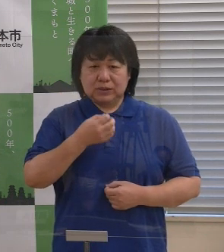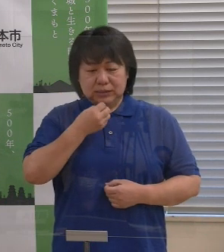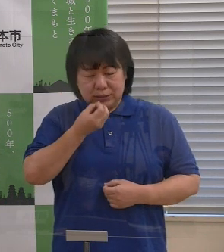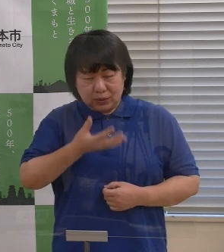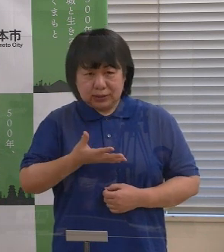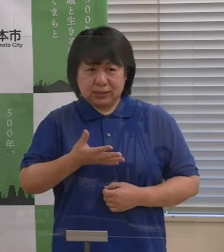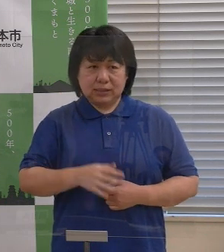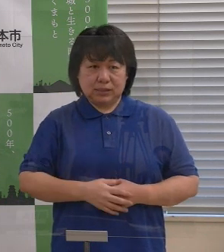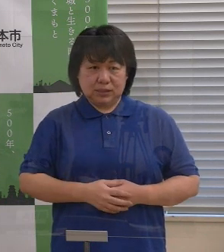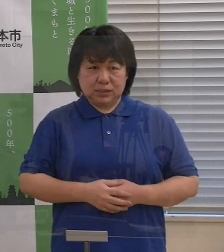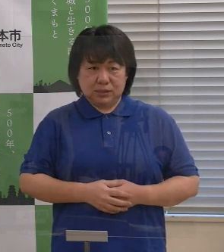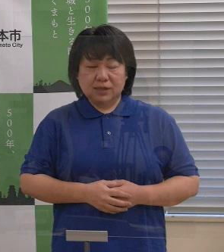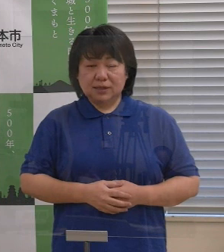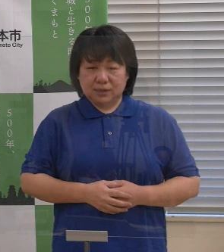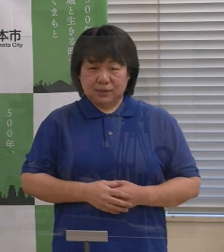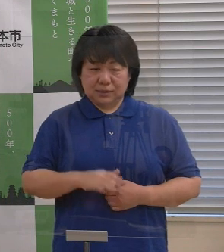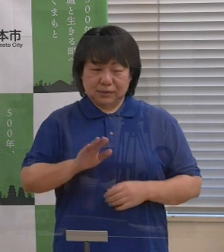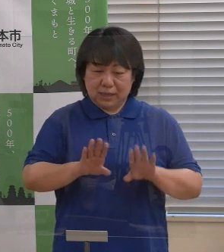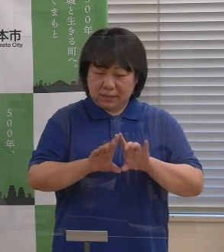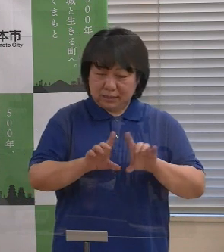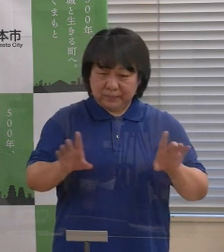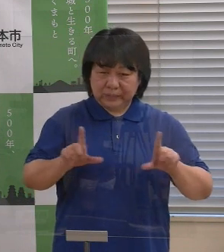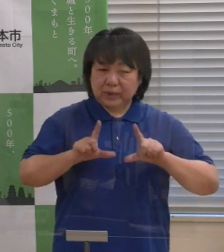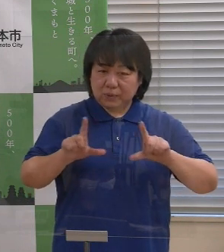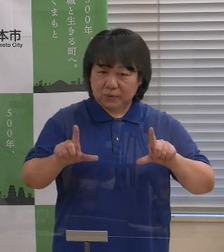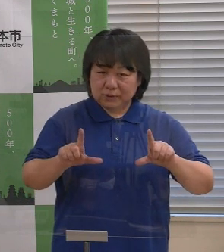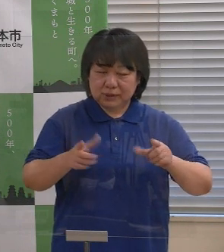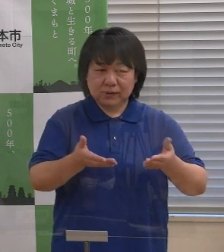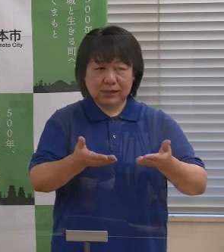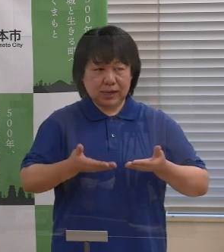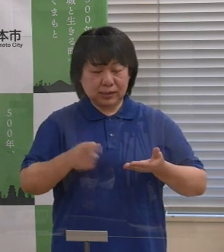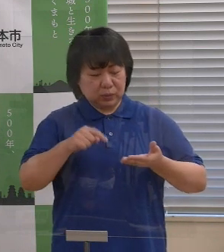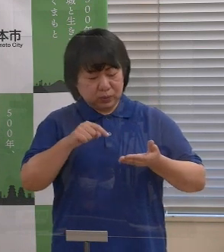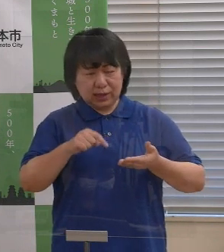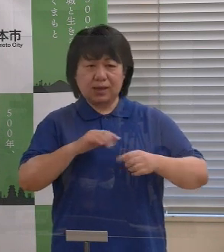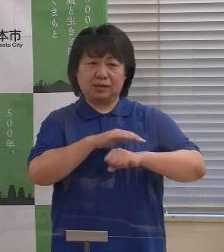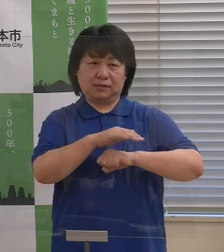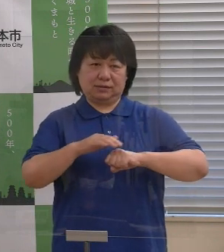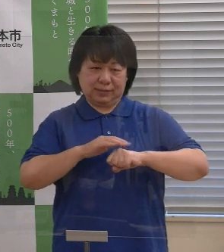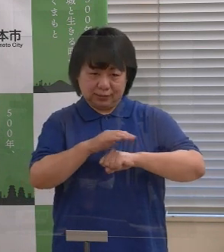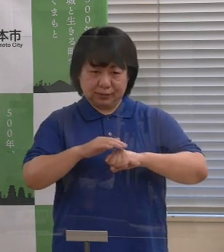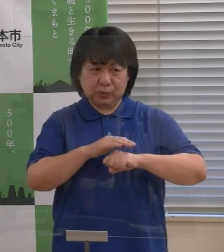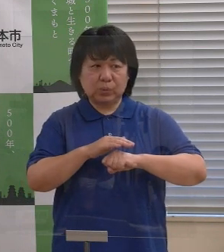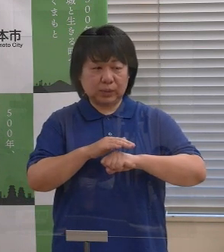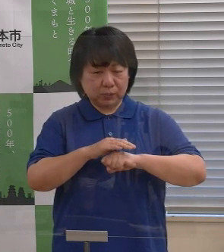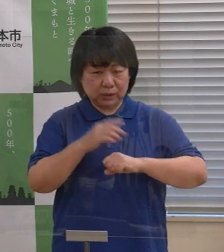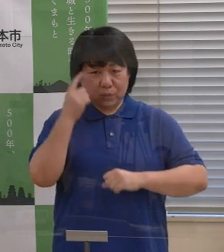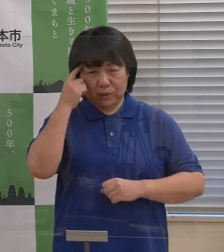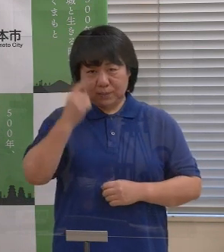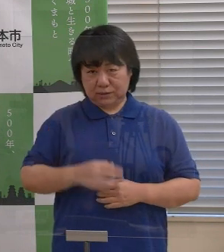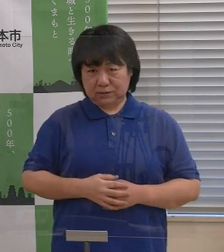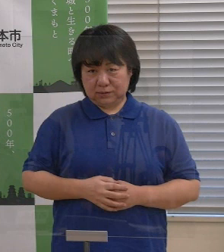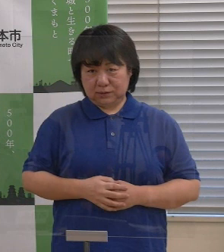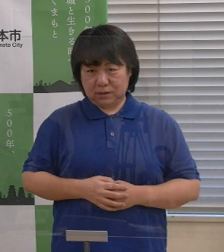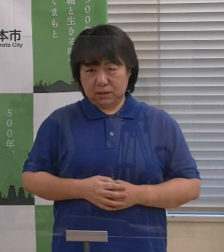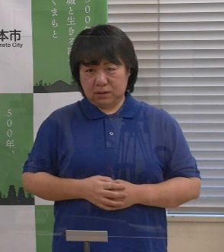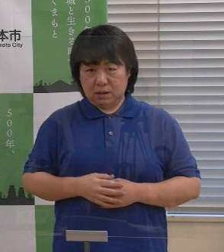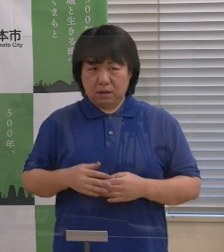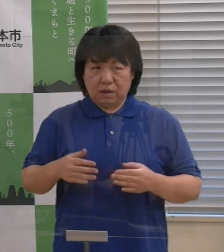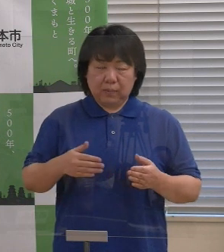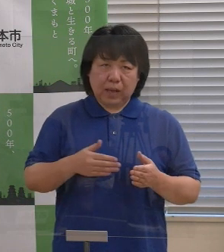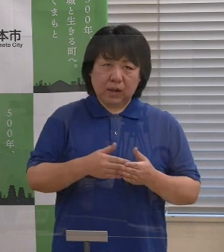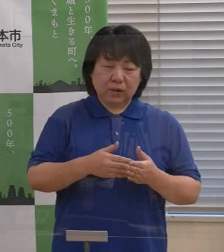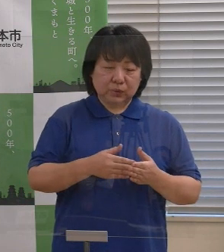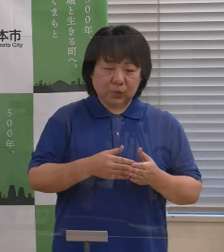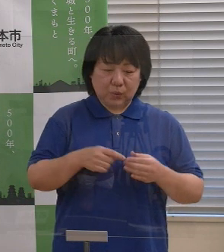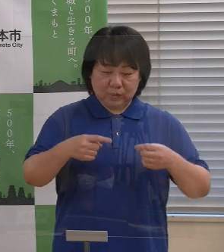てくれたということが、私は極めて重要なことだというふうに思っておりますので、まあ、どこまでやれば公表しないとか、そ